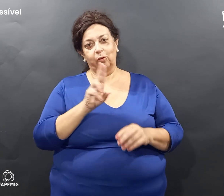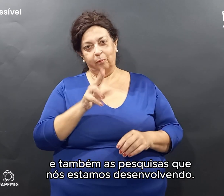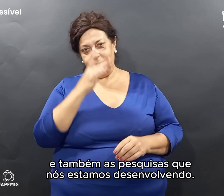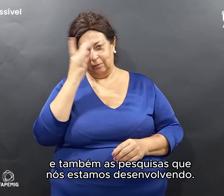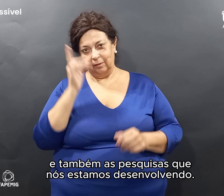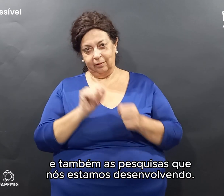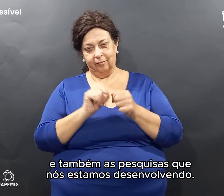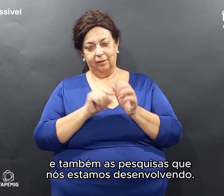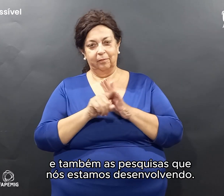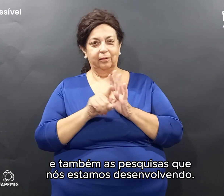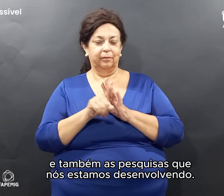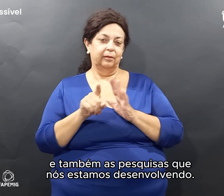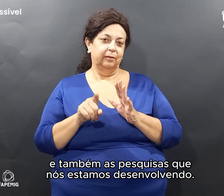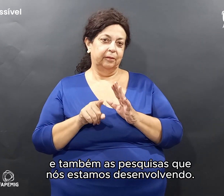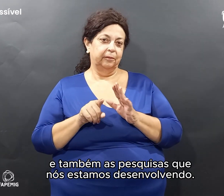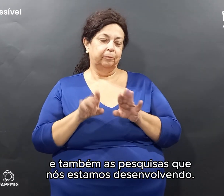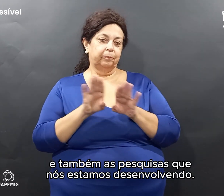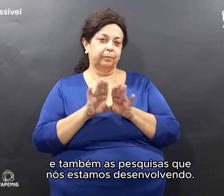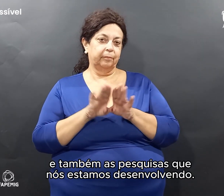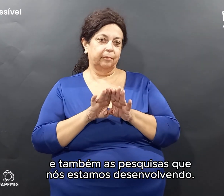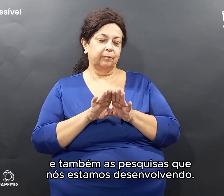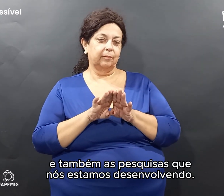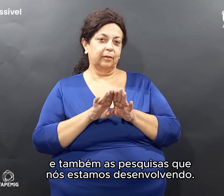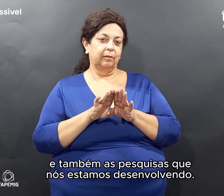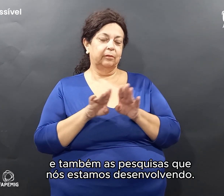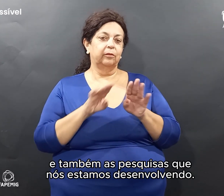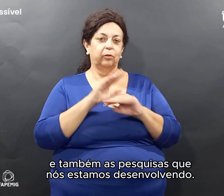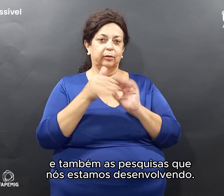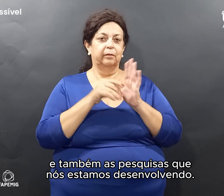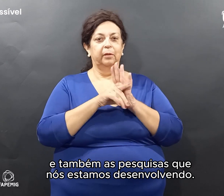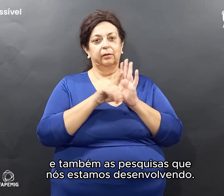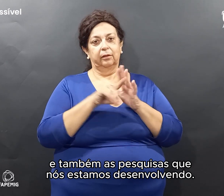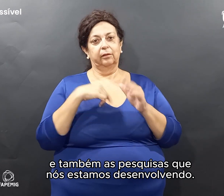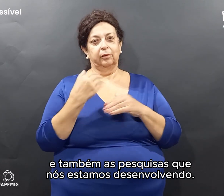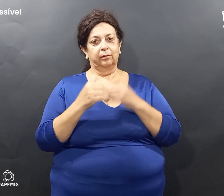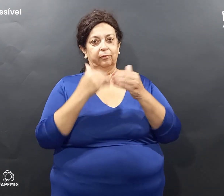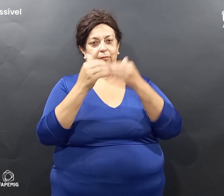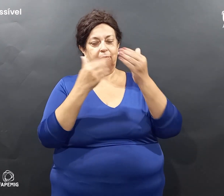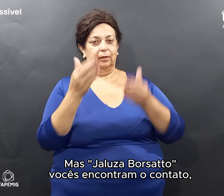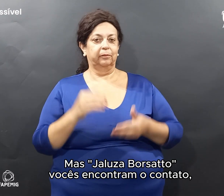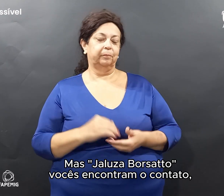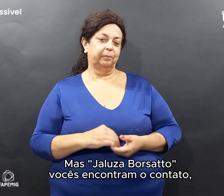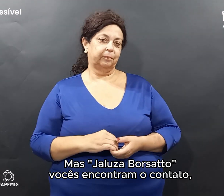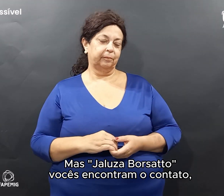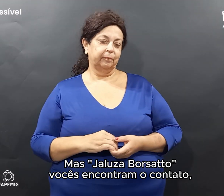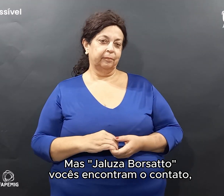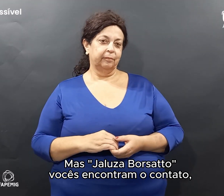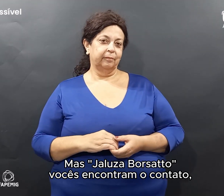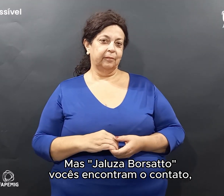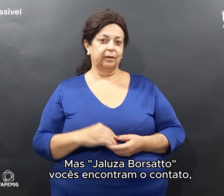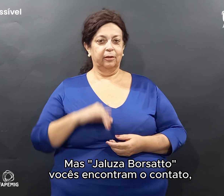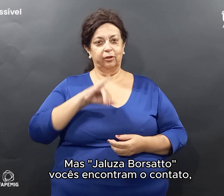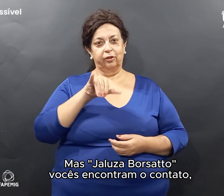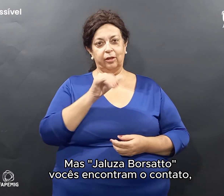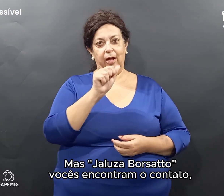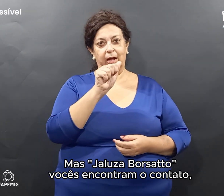e também as pesquisas que nós estamos desenvolvendo, né? Mas aí Jalusa Borsato, vocês encontram